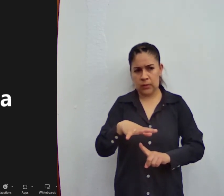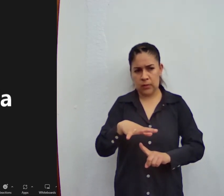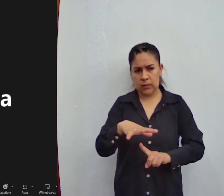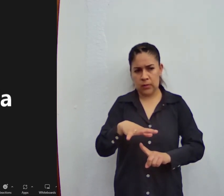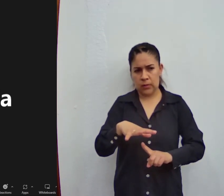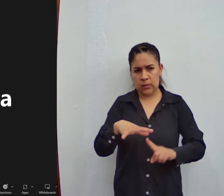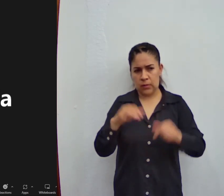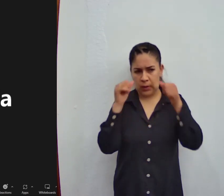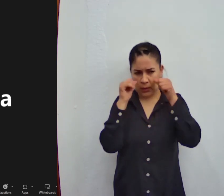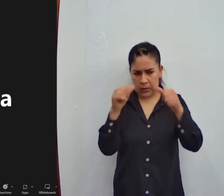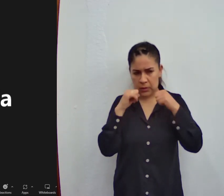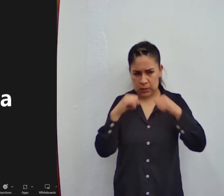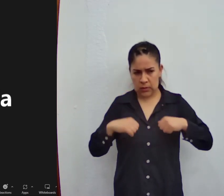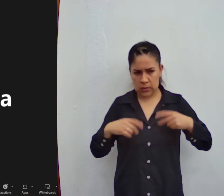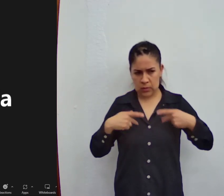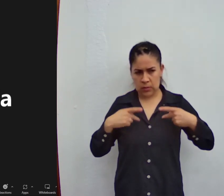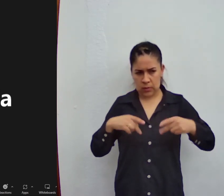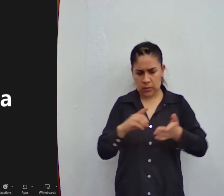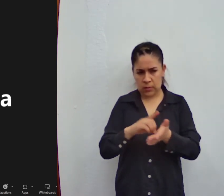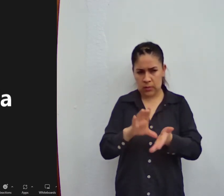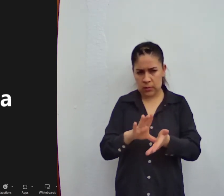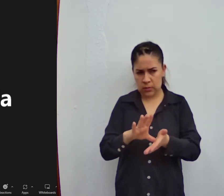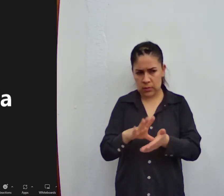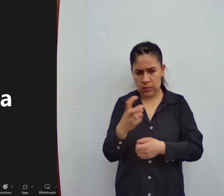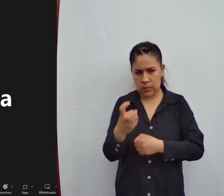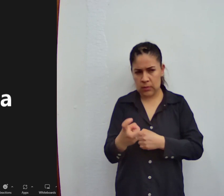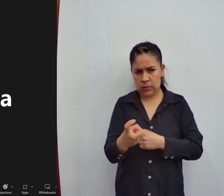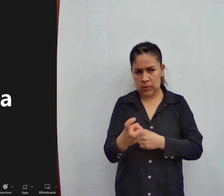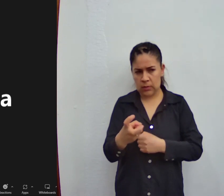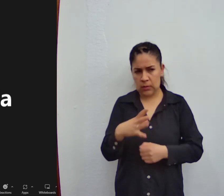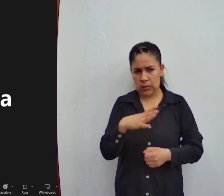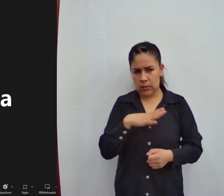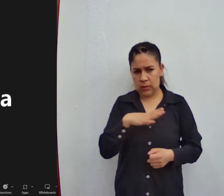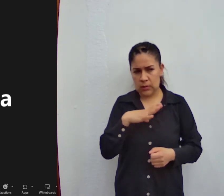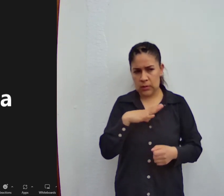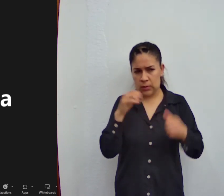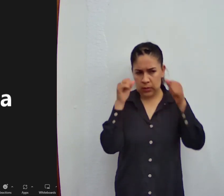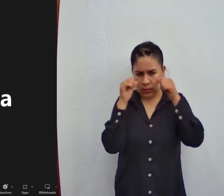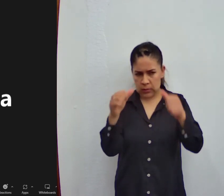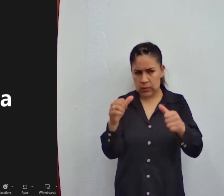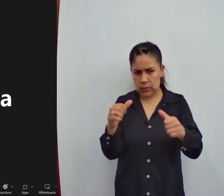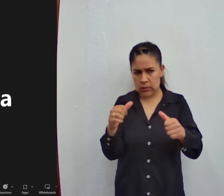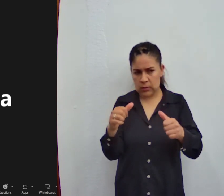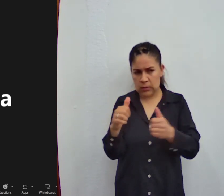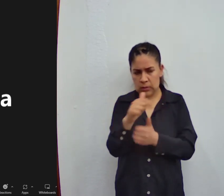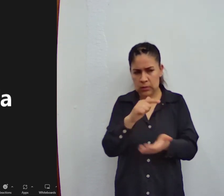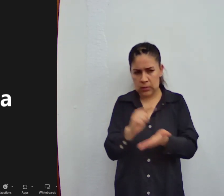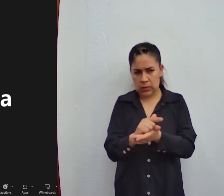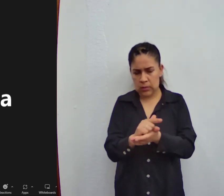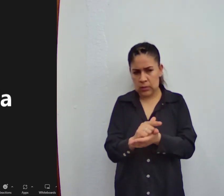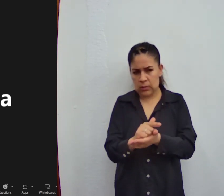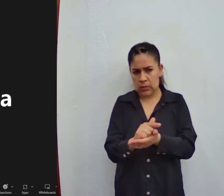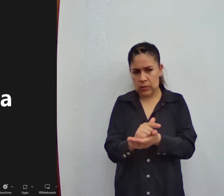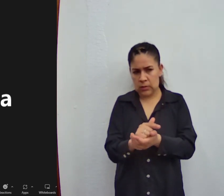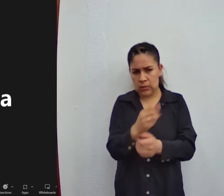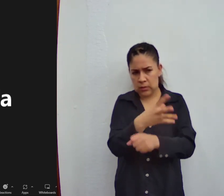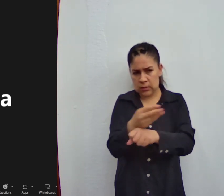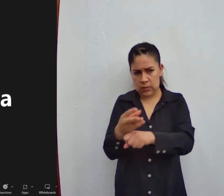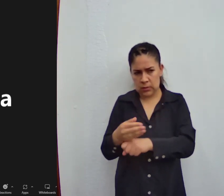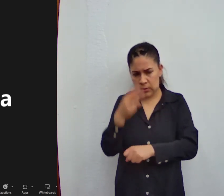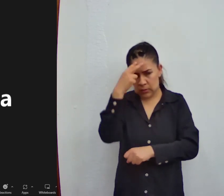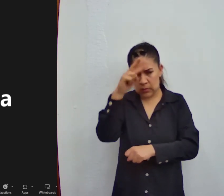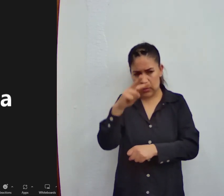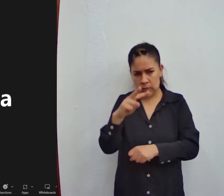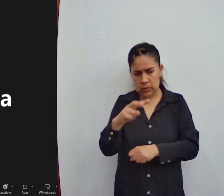una cuestión más apegable a la cuestión de que las personas puedan hacer una reconversión de habilidades laborales para que puedan